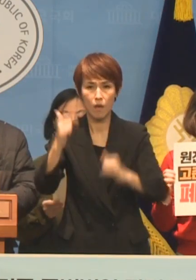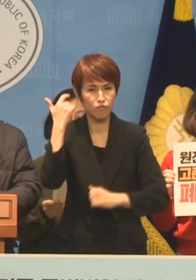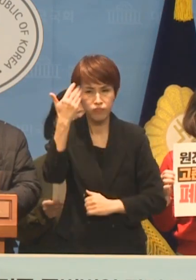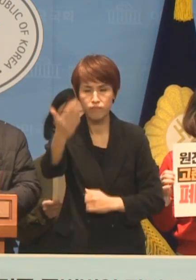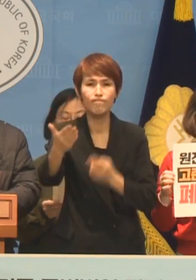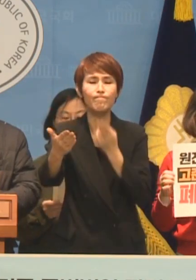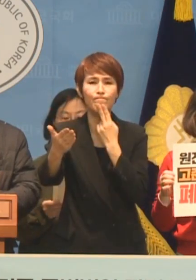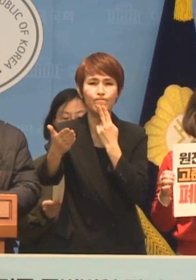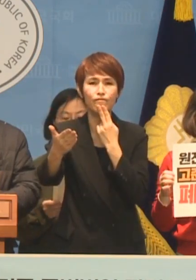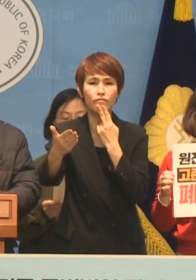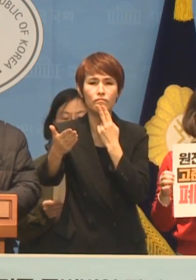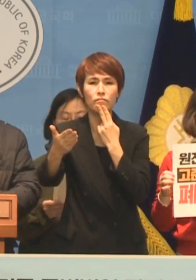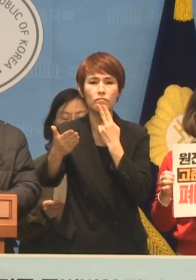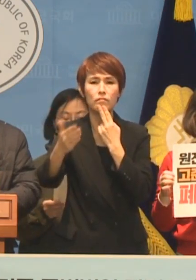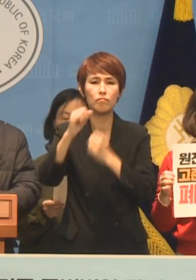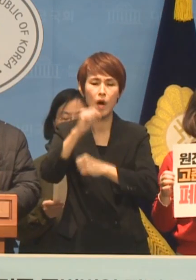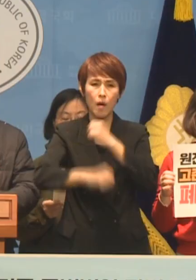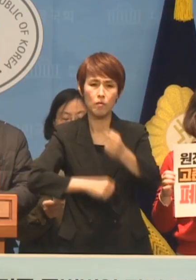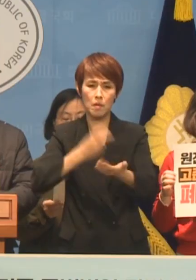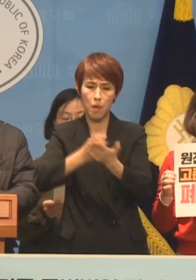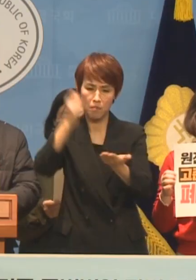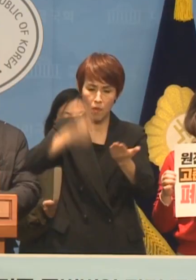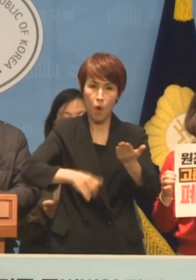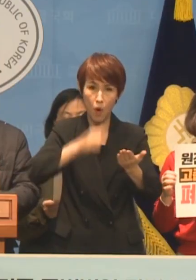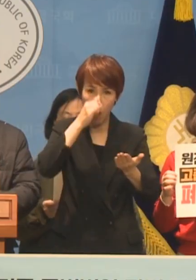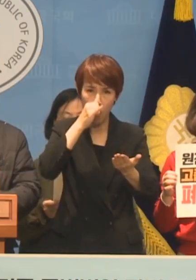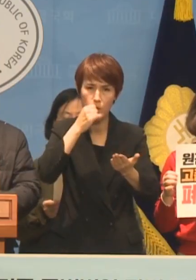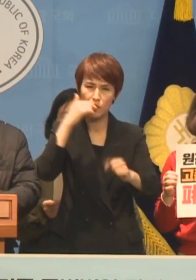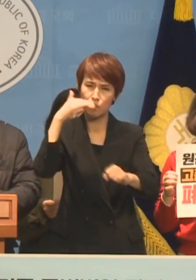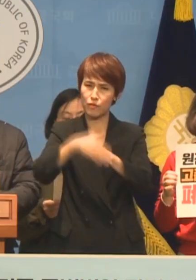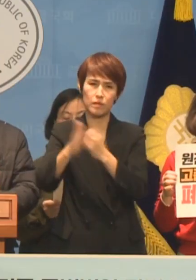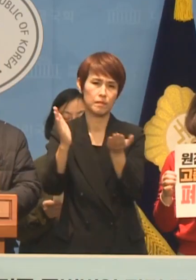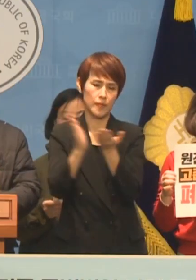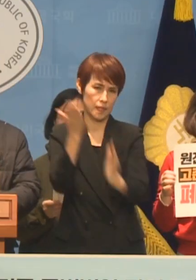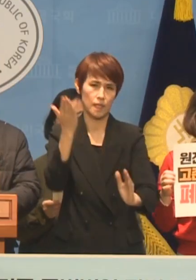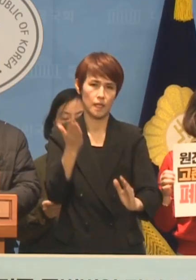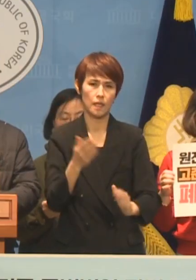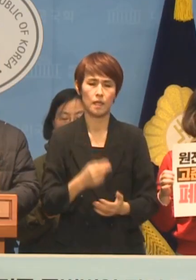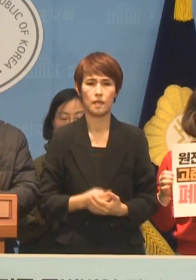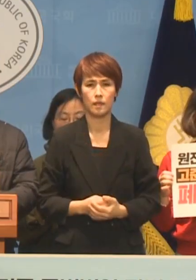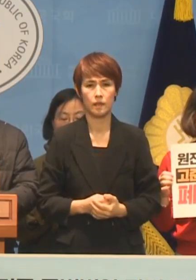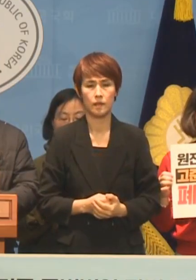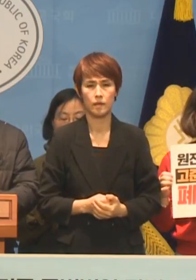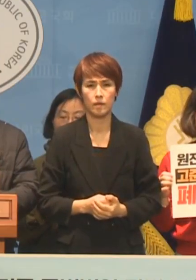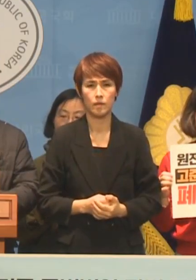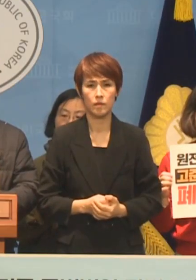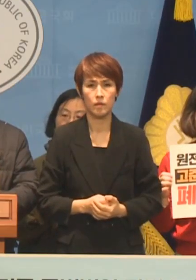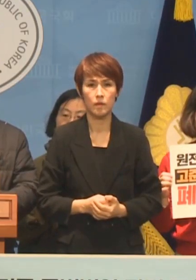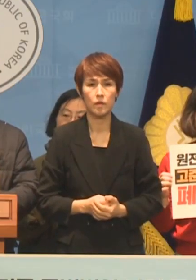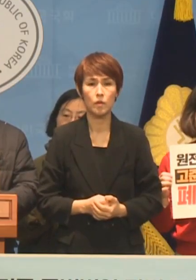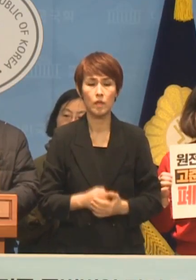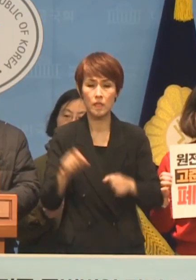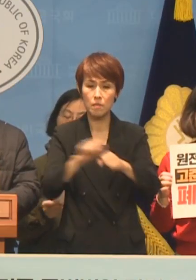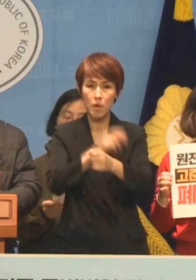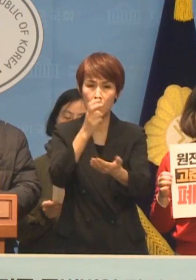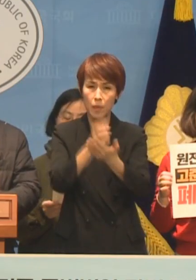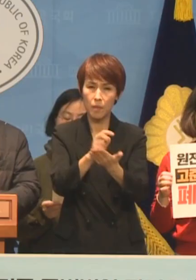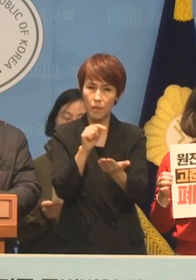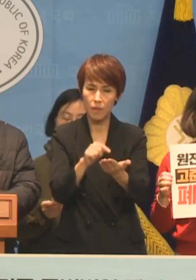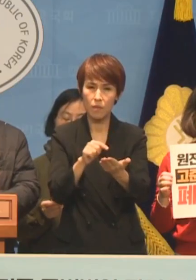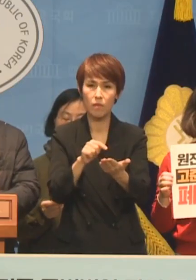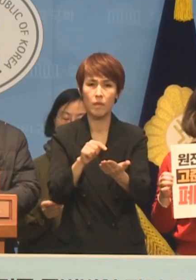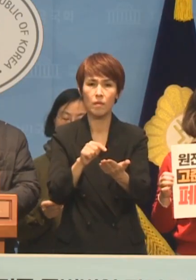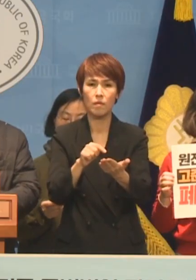무시하고 일방적으로 법안을 추진하는 것은 반민주적이며 위법적인 처사다. 또 고준위 특별법안은